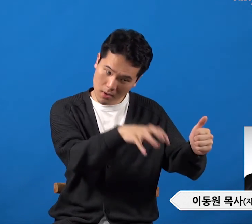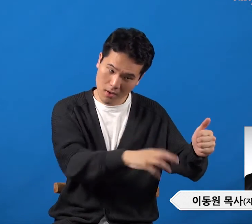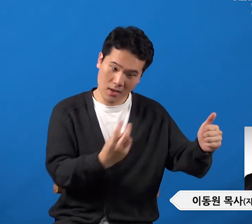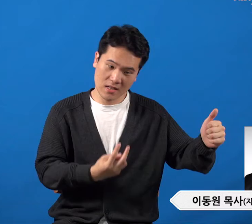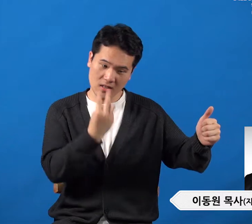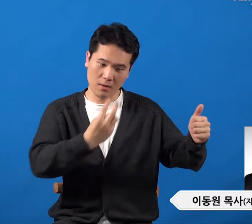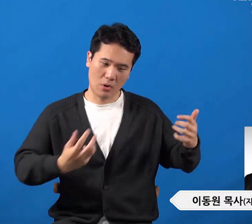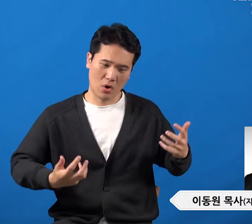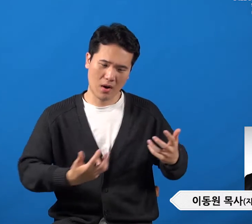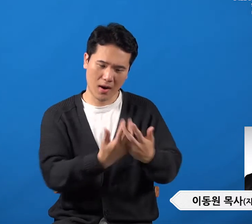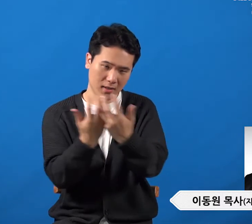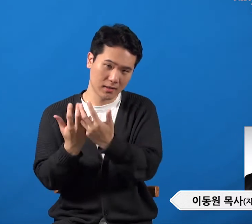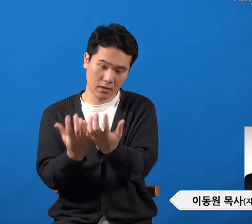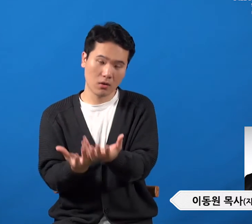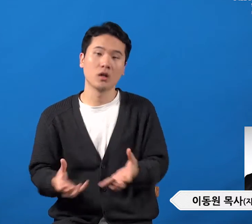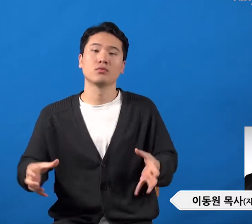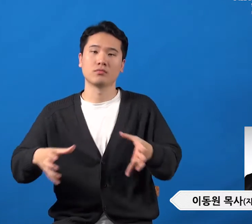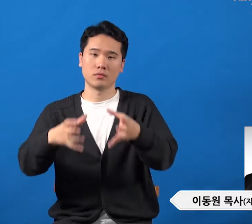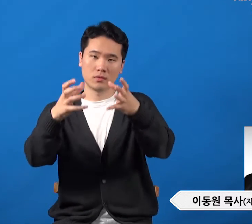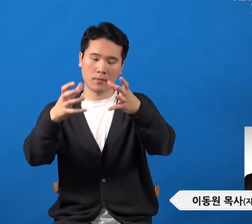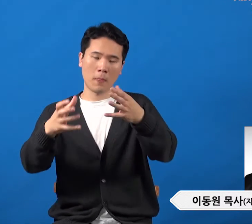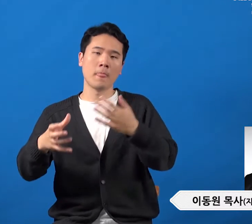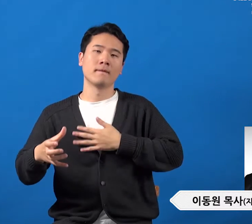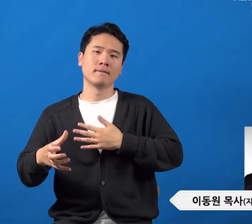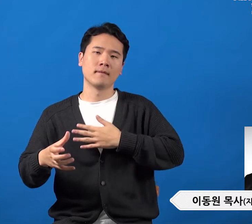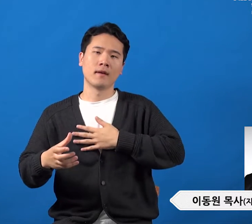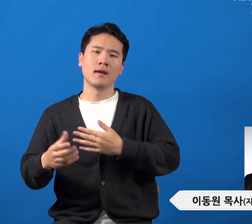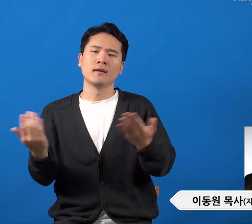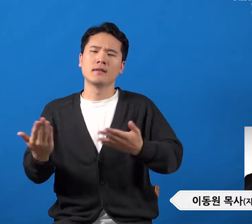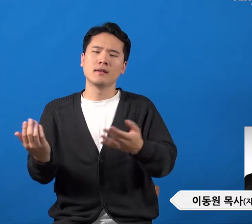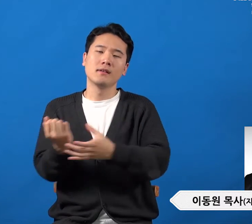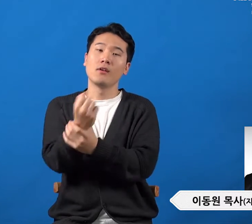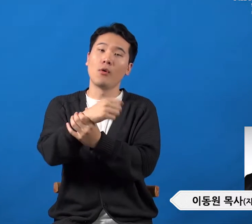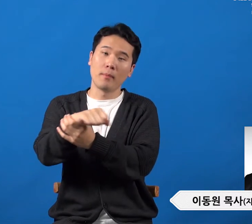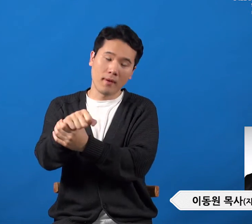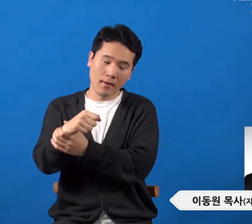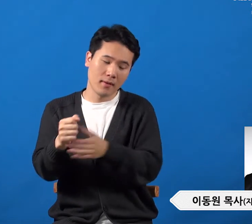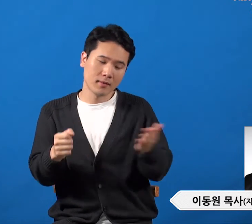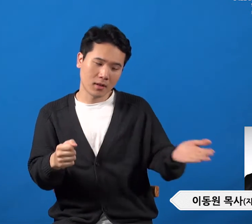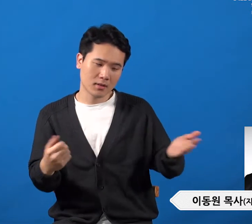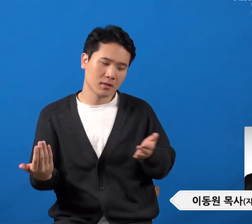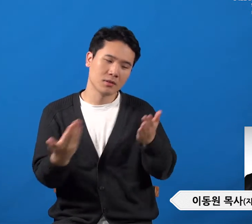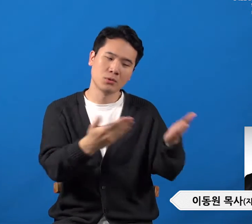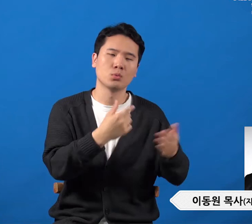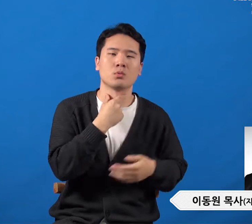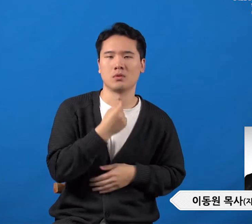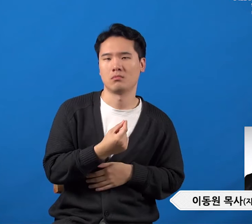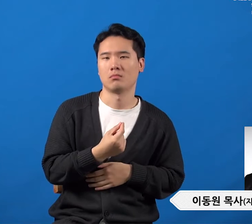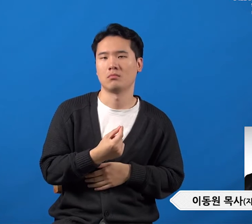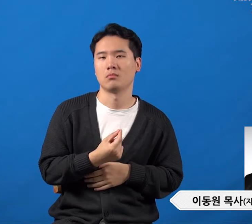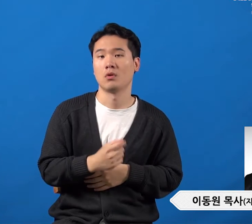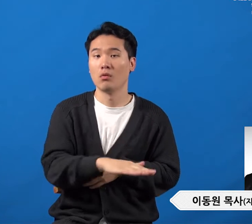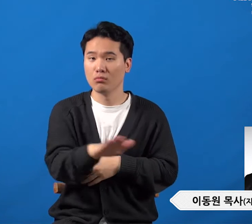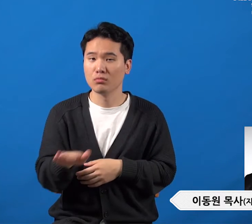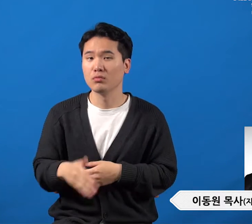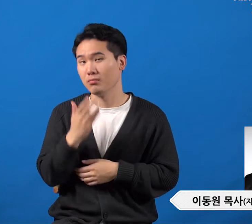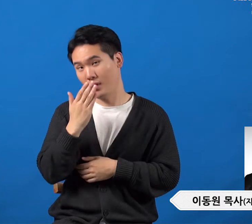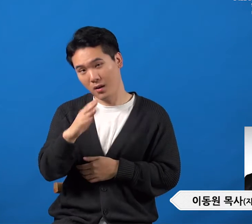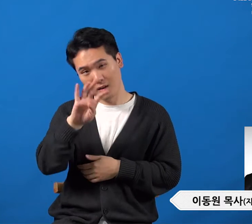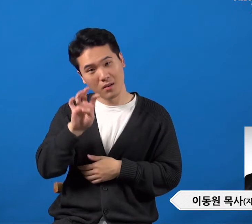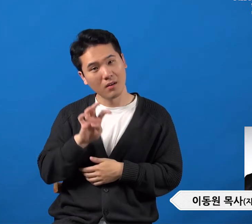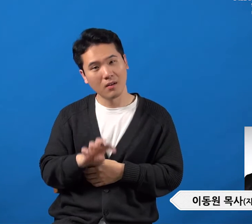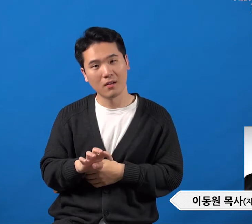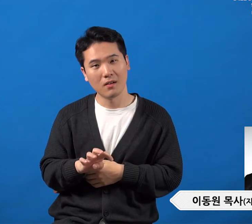그릇, 생명이 가득한 광주리, 내 사역의 열매를 당신 앞에 드리겠어요. 우리도 그럴 수 있을까요?